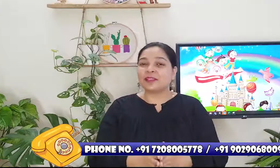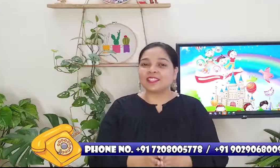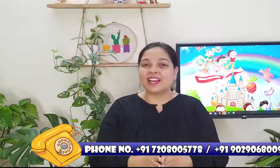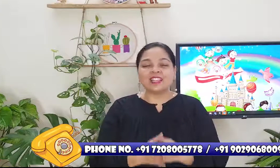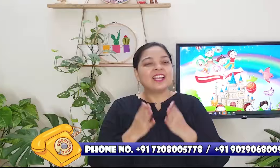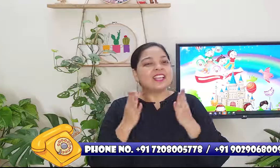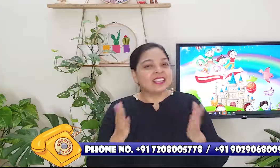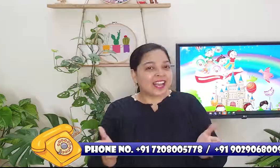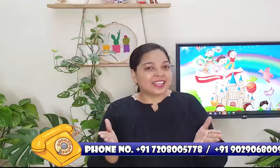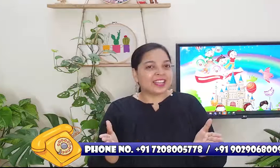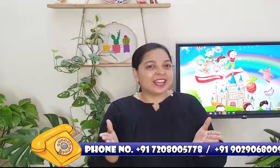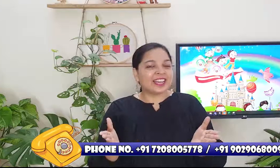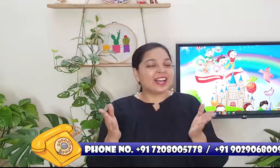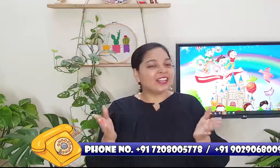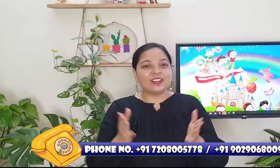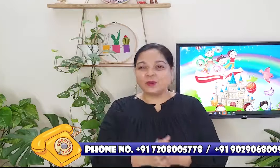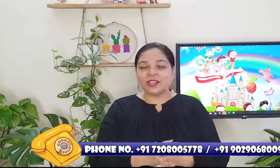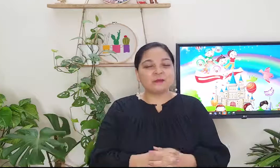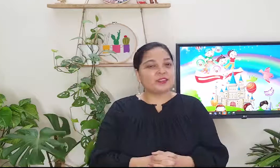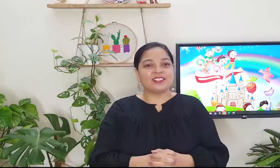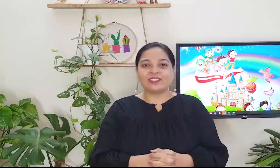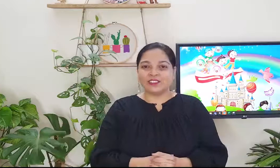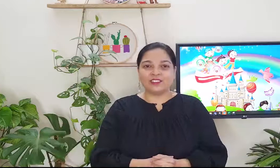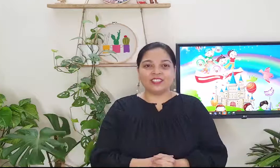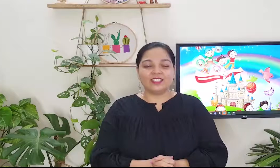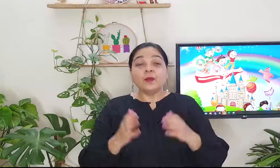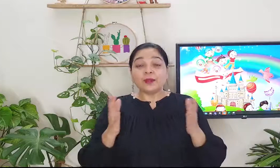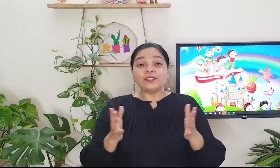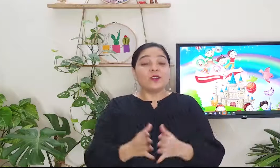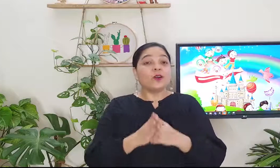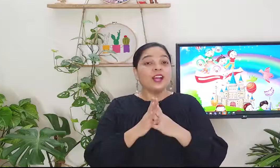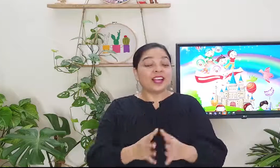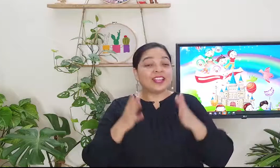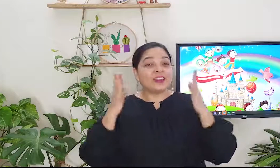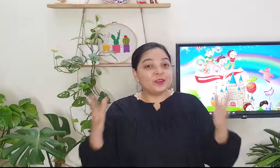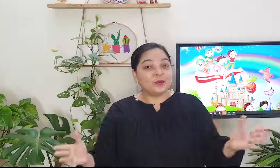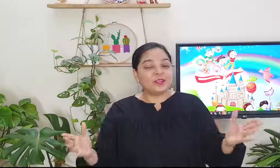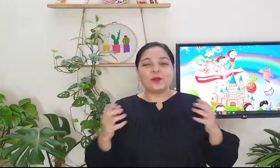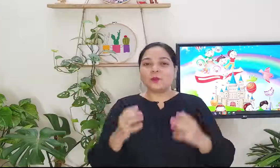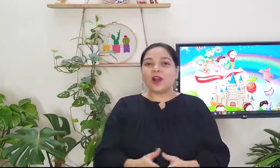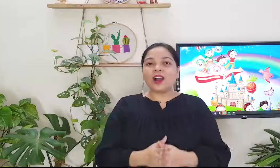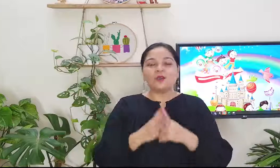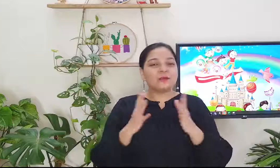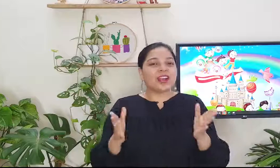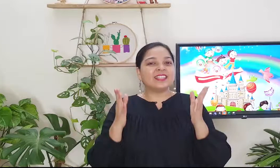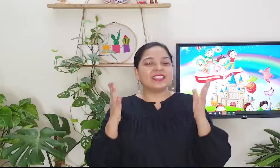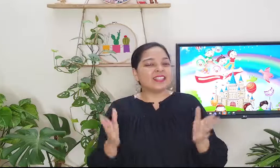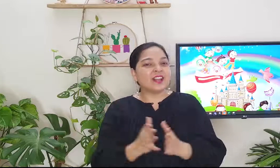ঈশ্বরা তোমাদের সাথে কি করে গেছে। হালেলুয়া, প্রেজ দ্য লর্ড যীশু খ্রিস্টের নামে হালেলুয়া। ওয়াও, আমরা আজকে কত কিছু করেছি।